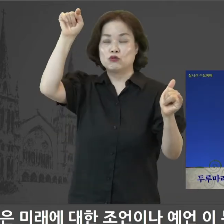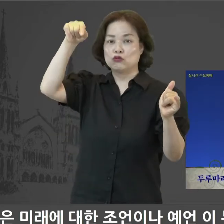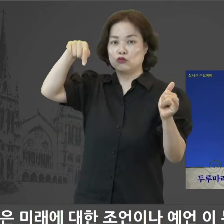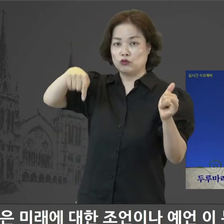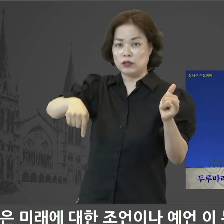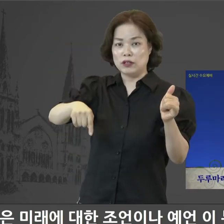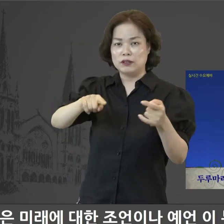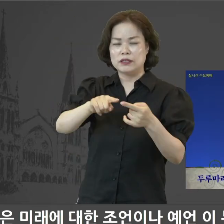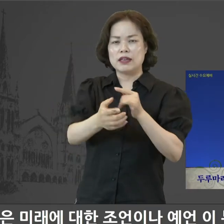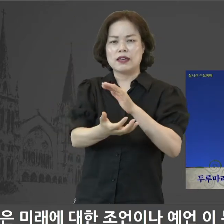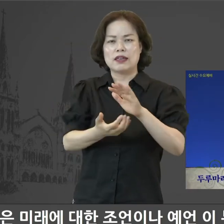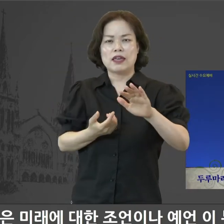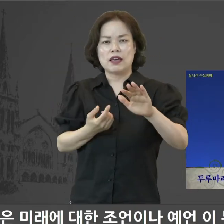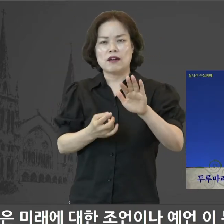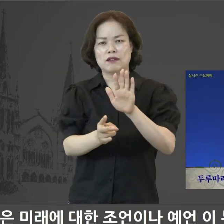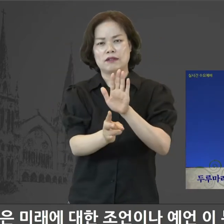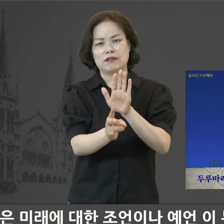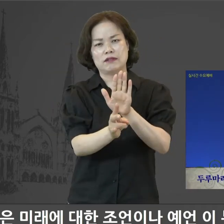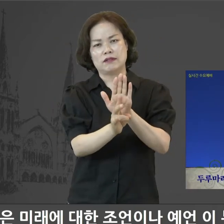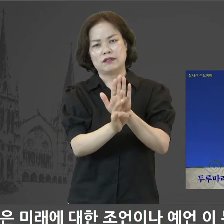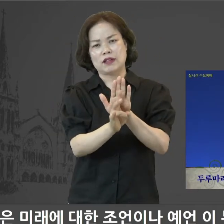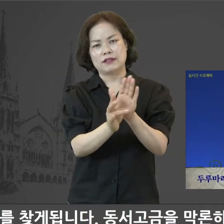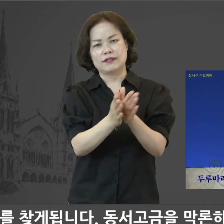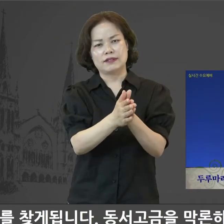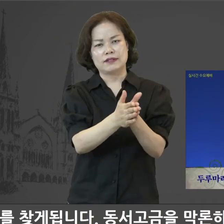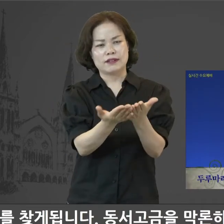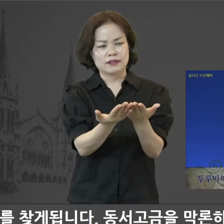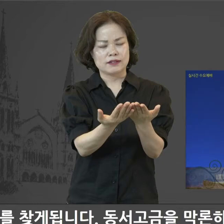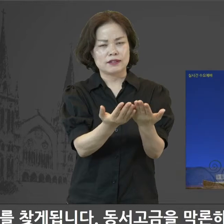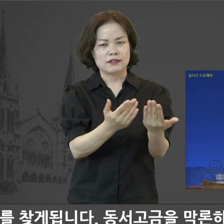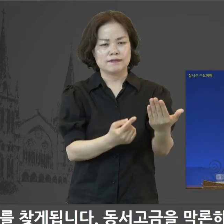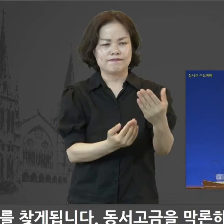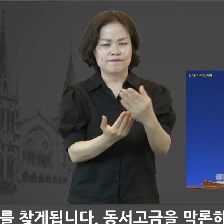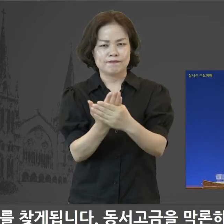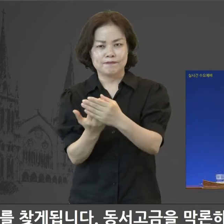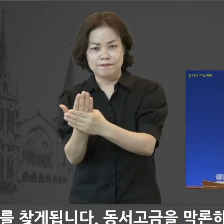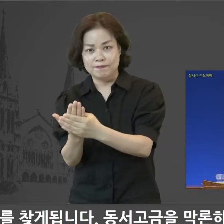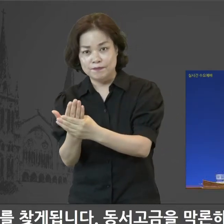미래를 예언하는 책들이 쏟아져 나왔습니다.